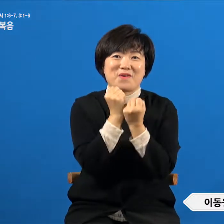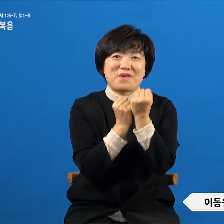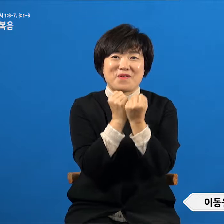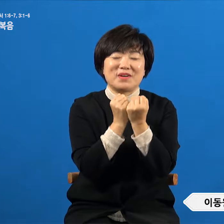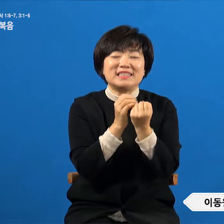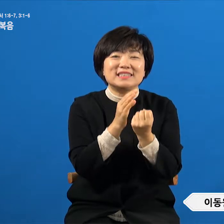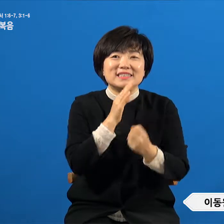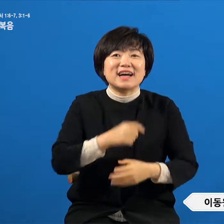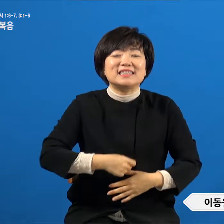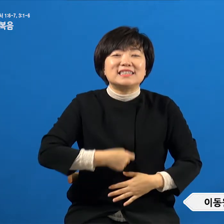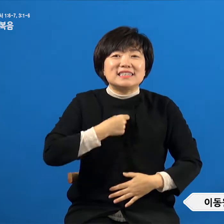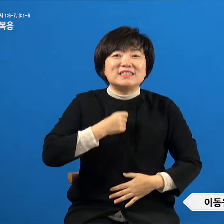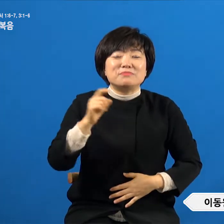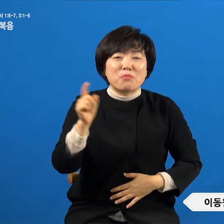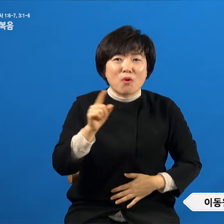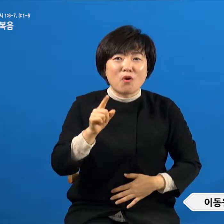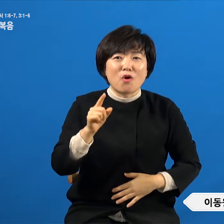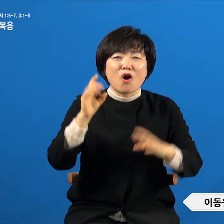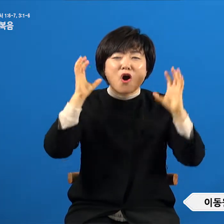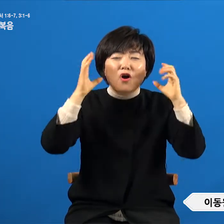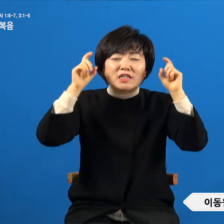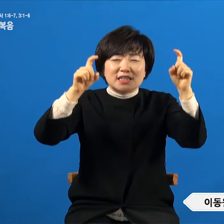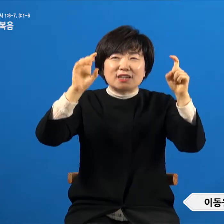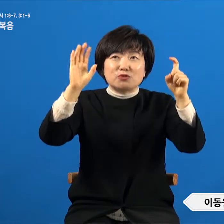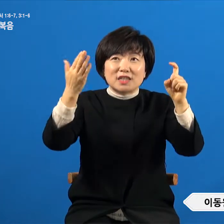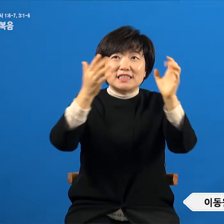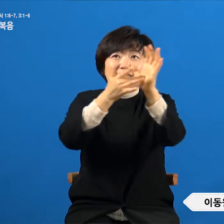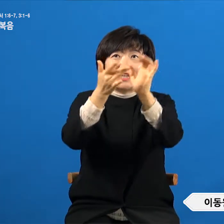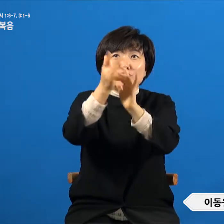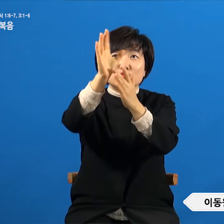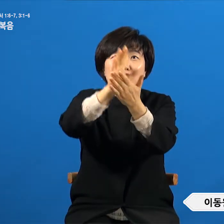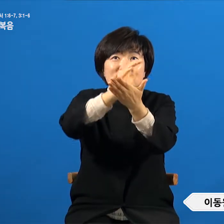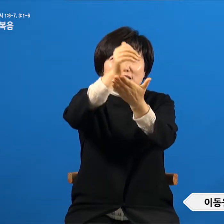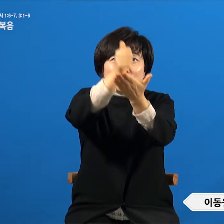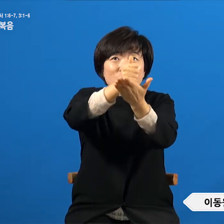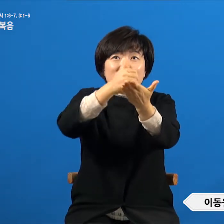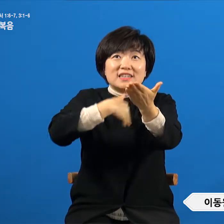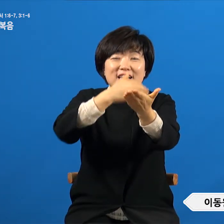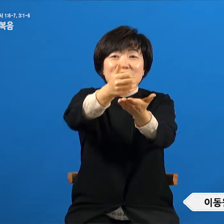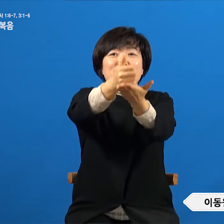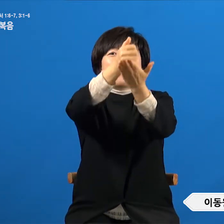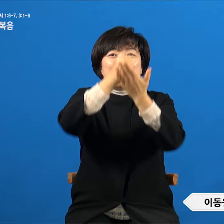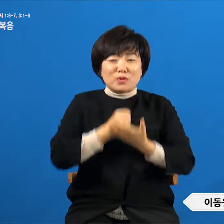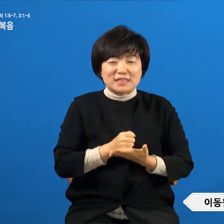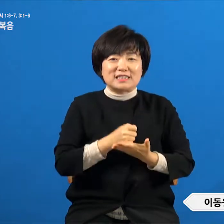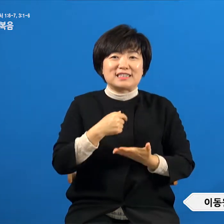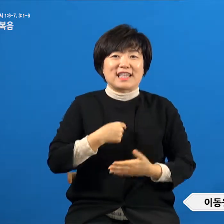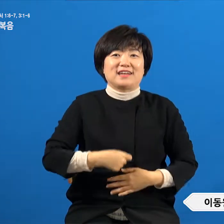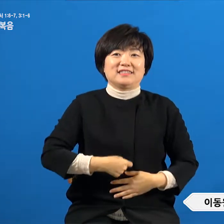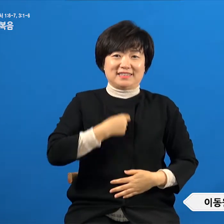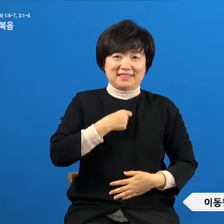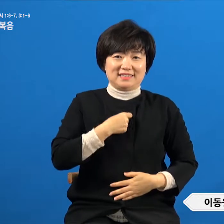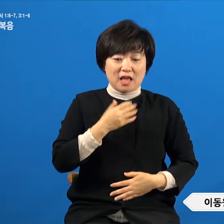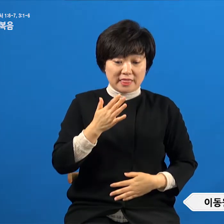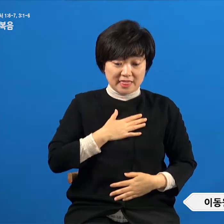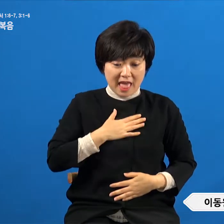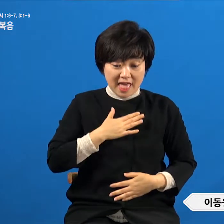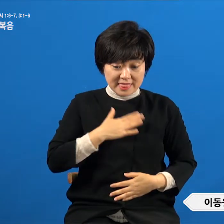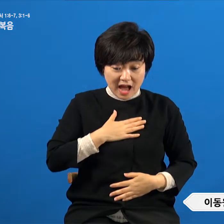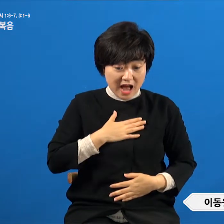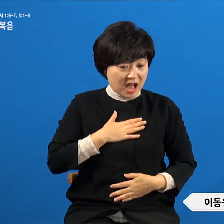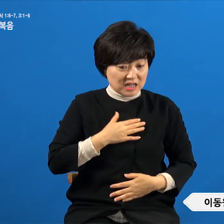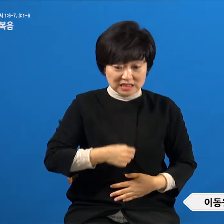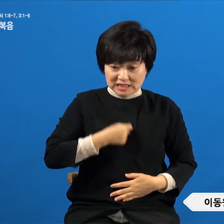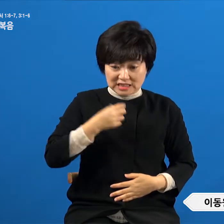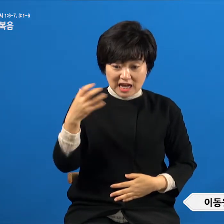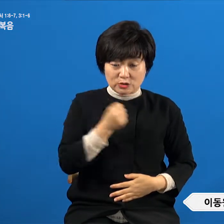뭐냐? 어린 양 되시는 예수 그리스도를 나의 속죄양으로 모신 것. 그것이 나의 의라고. 나는 내가 가진 의를 가지고